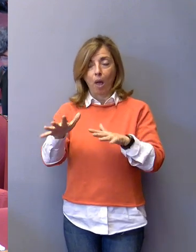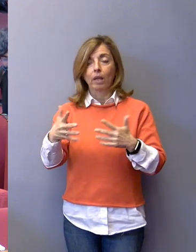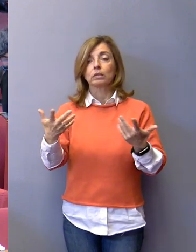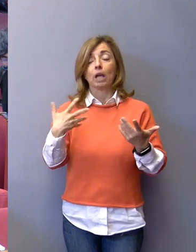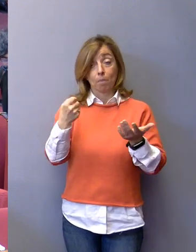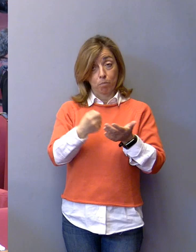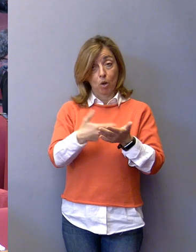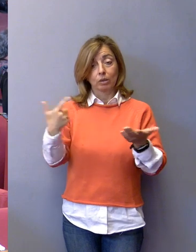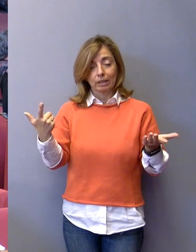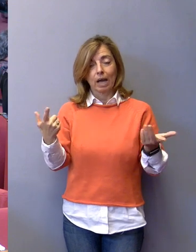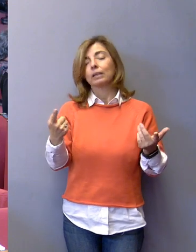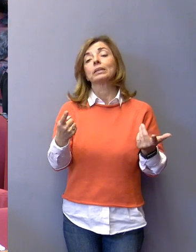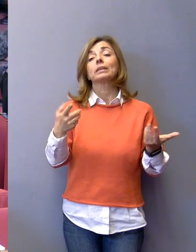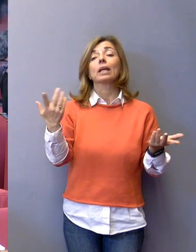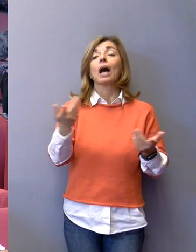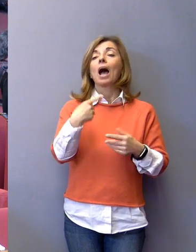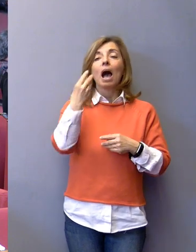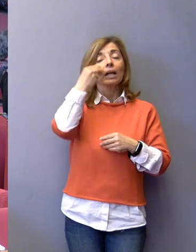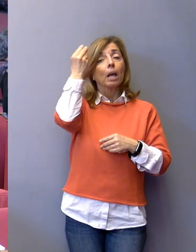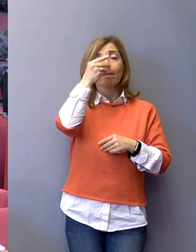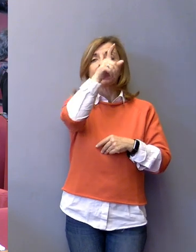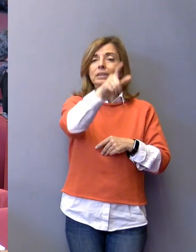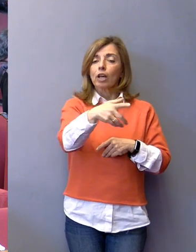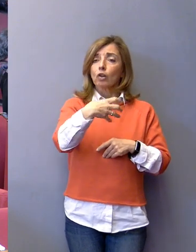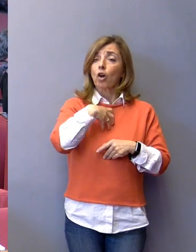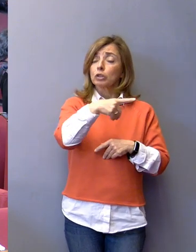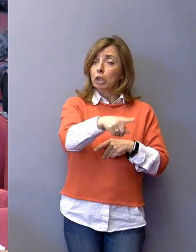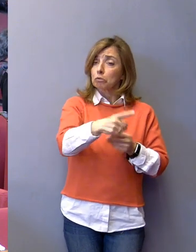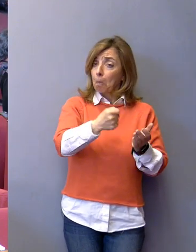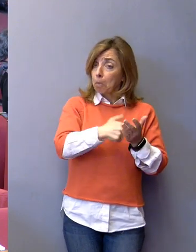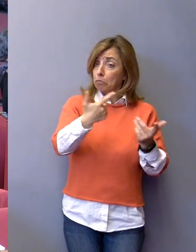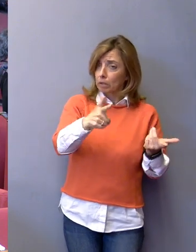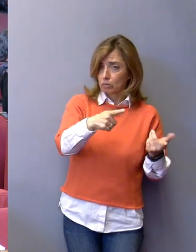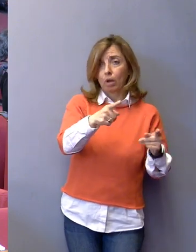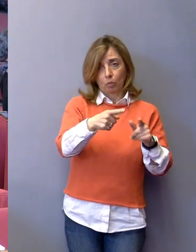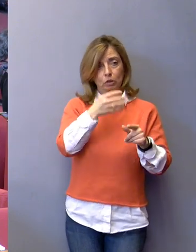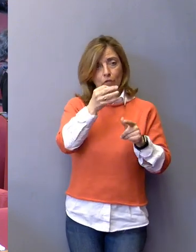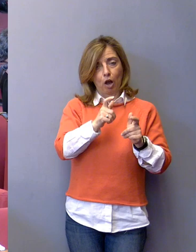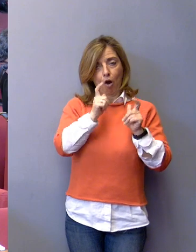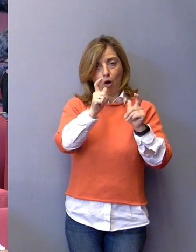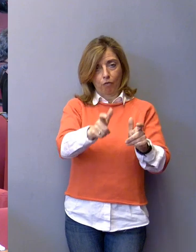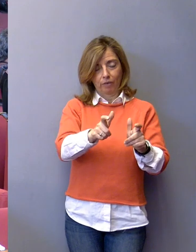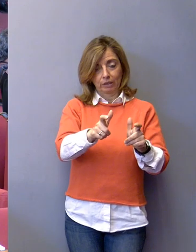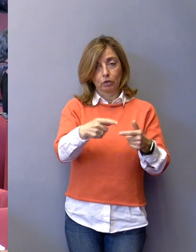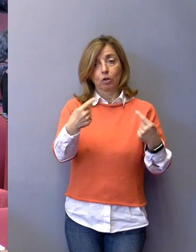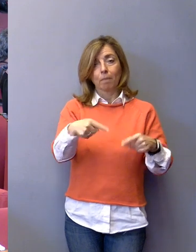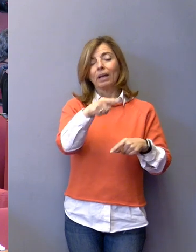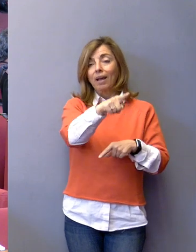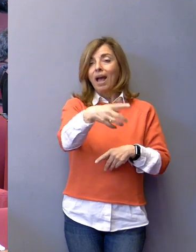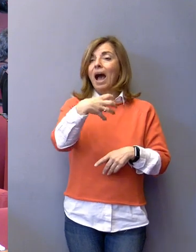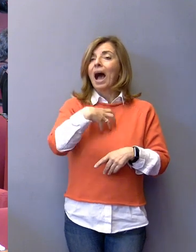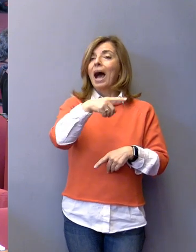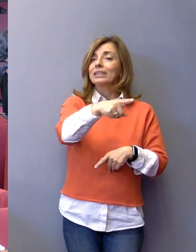parere di un assessore Tra l'altro non della mia il mio schieramento siano influente offensivo perché quella assessore lì rappresenta non